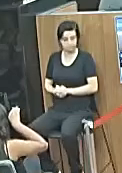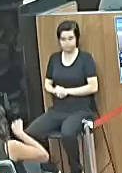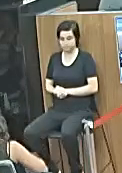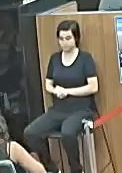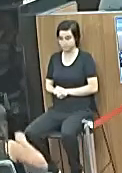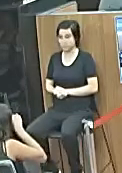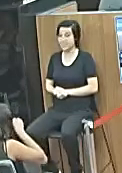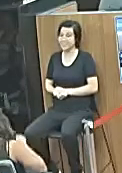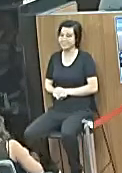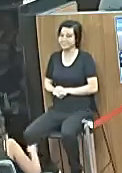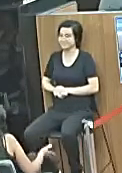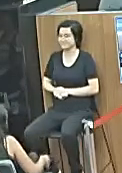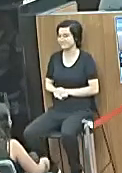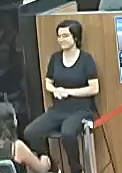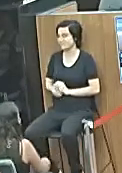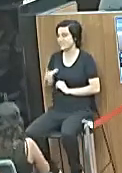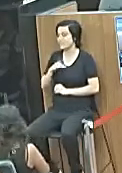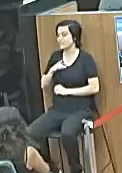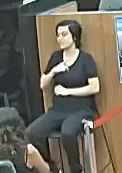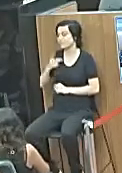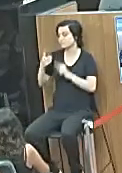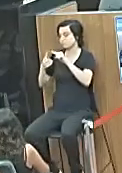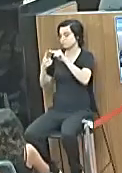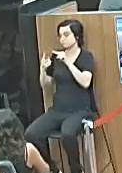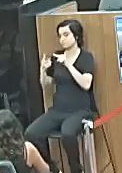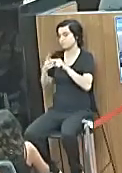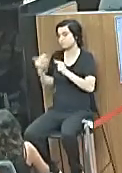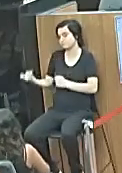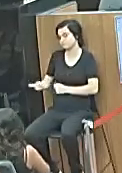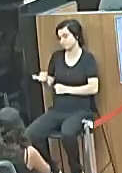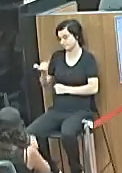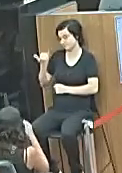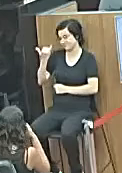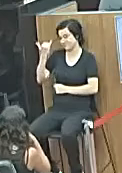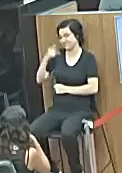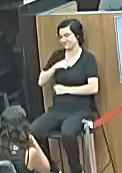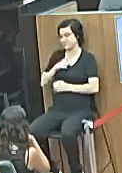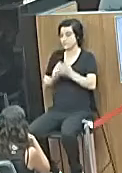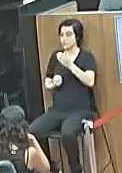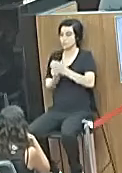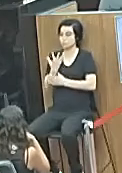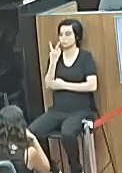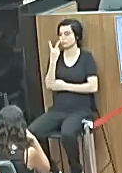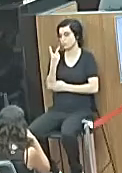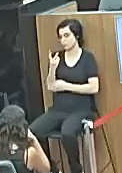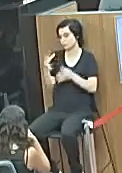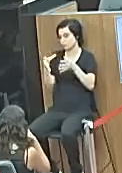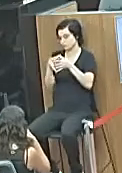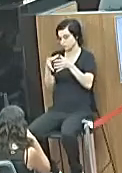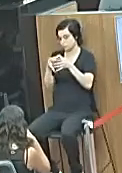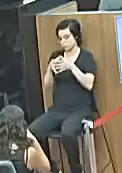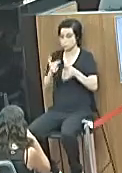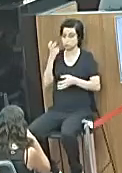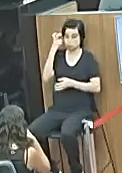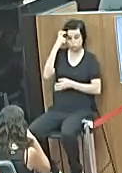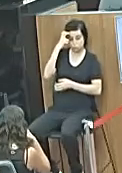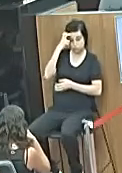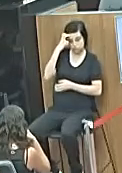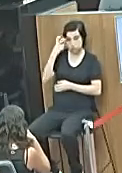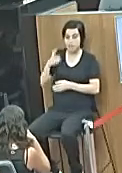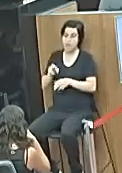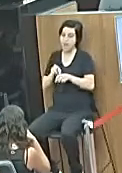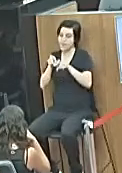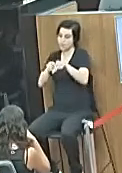identificou duas áreas de interesse que conformarão os subgrupos cultura agricultura familiar e